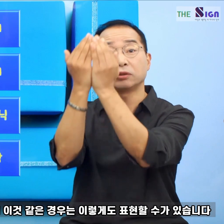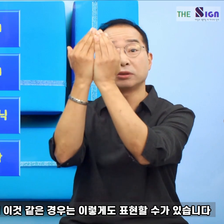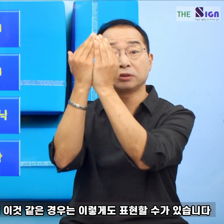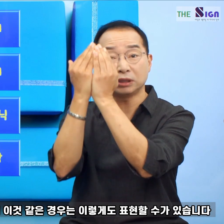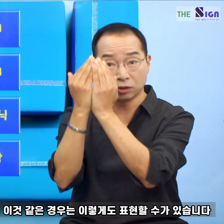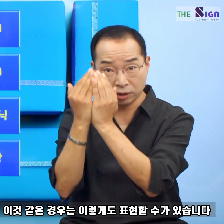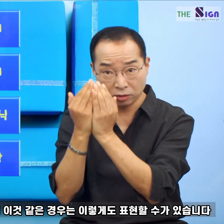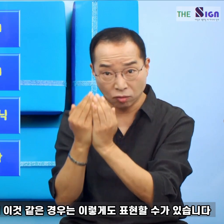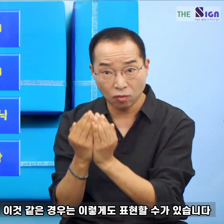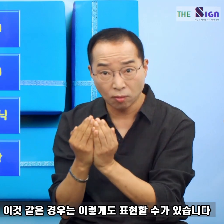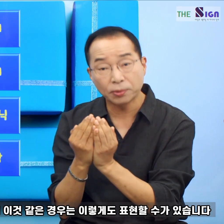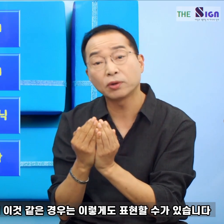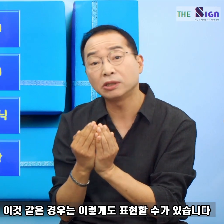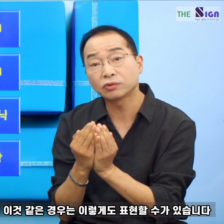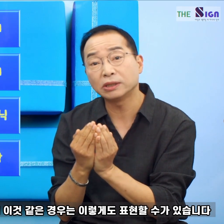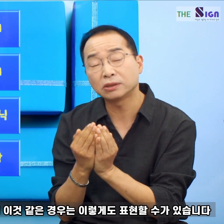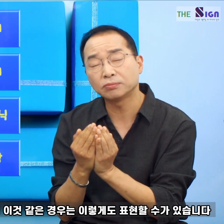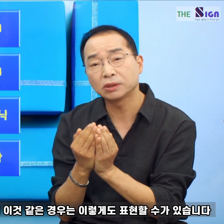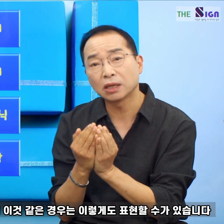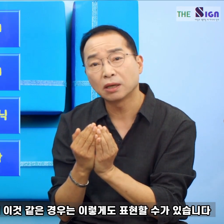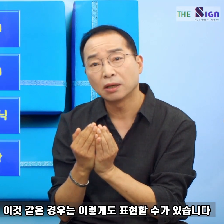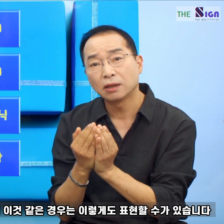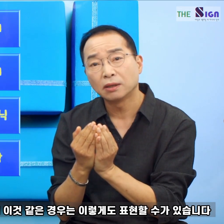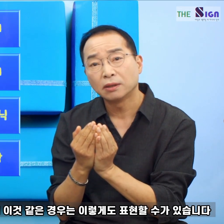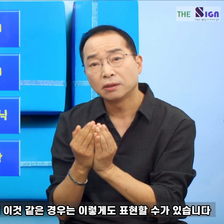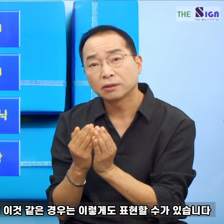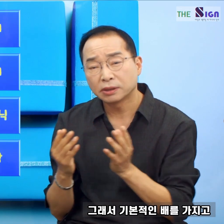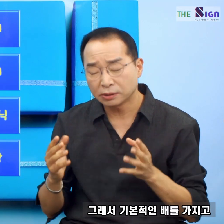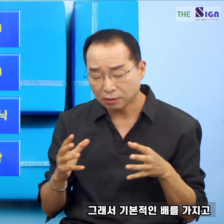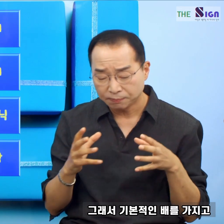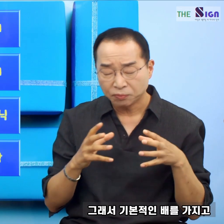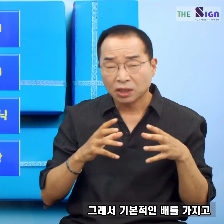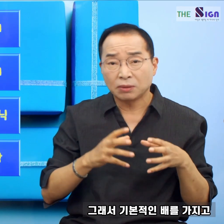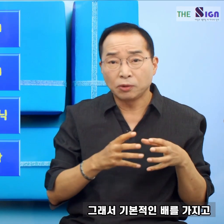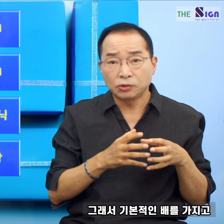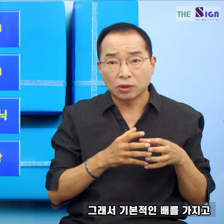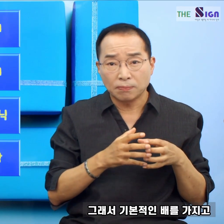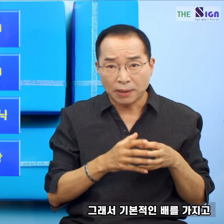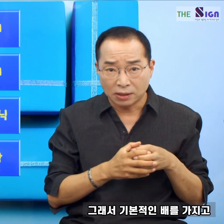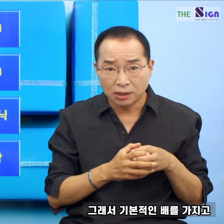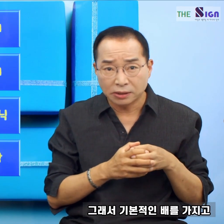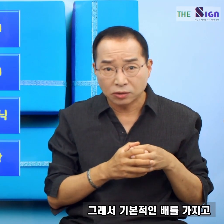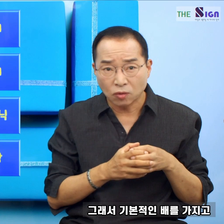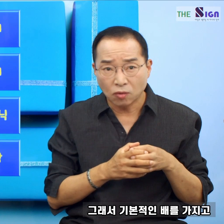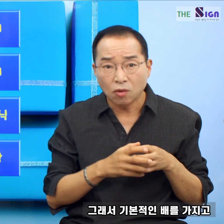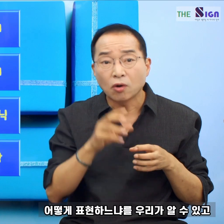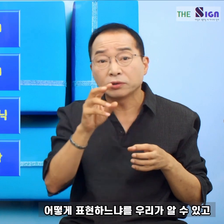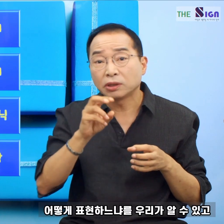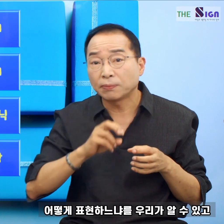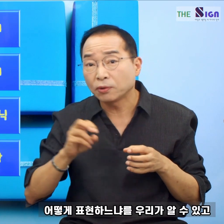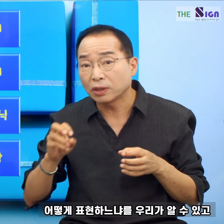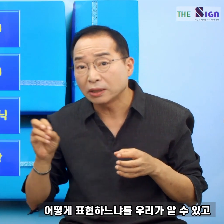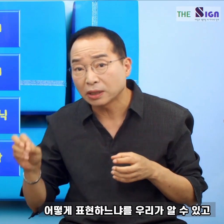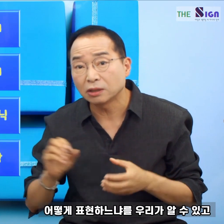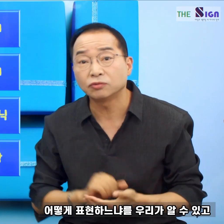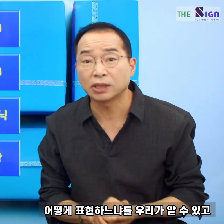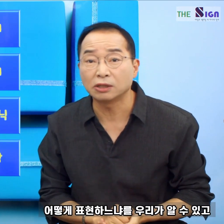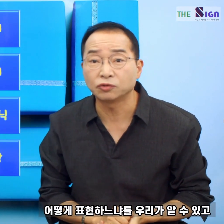경우는 이렇게도 표현할 수가 있습니다. 그래서 기본적인 배를 가지고 어떻게 표현하느냐를 우리가 알 수